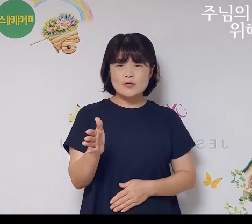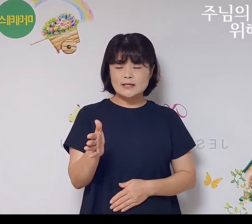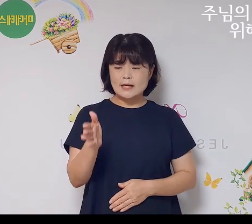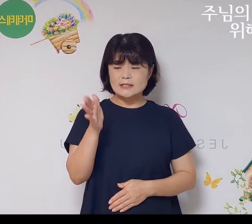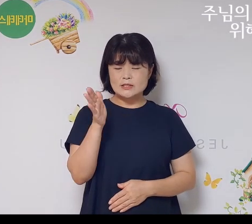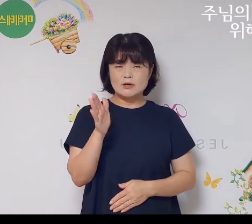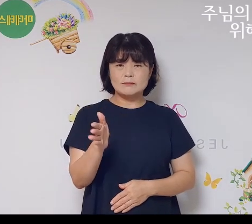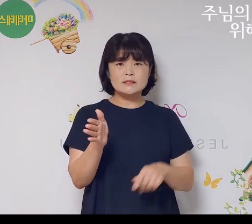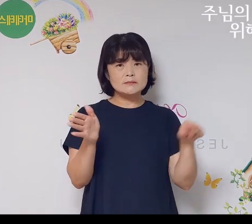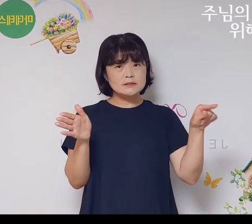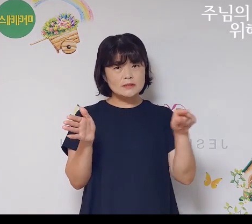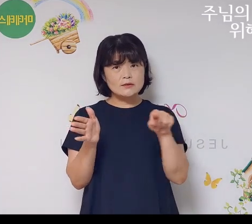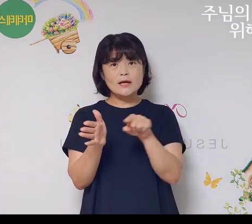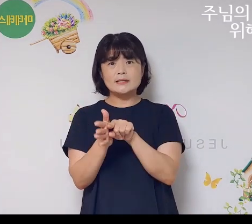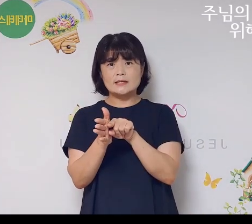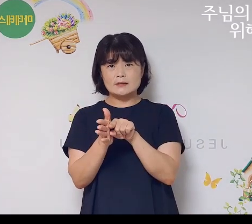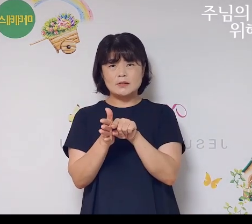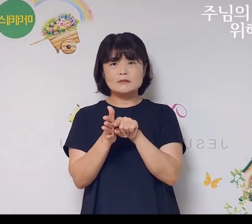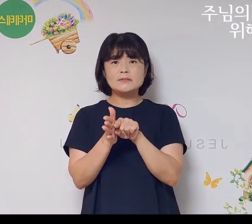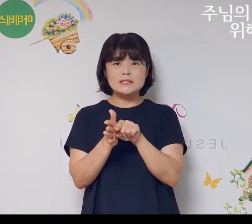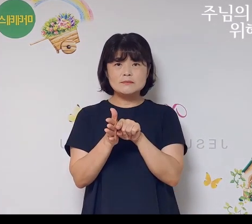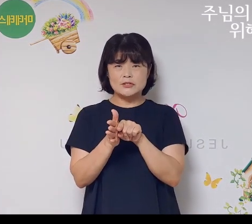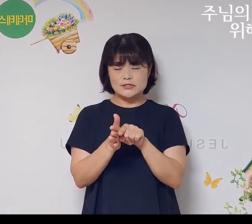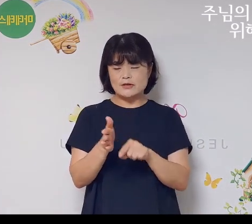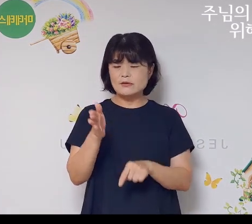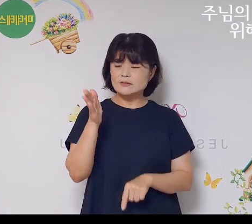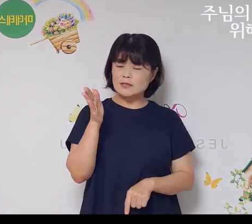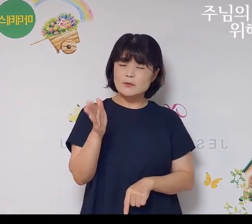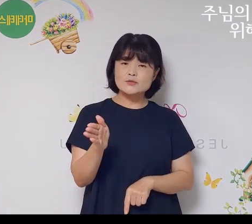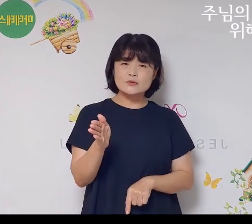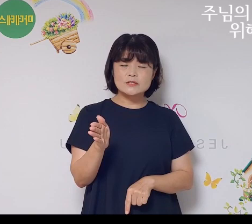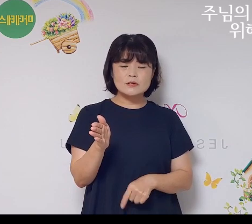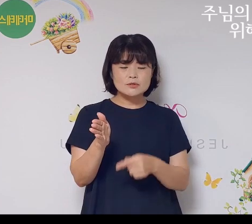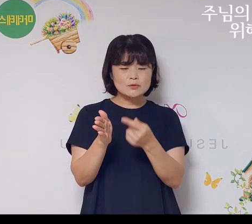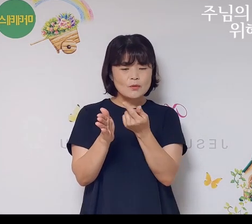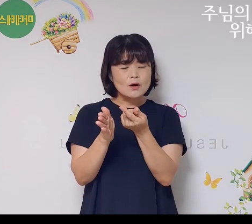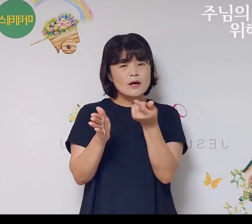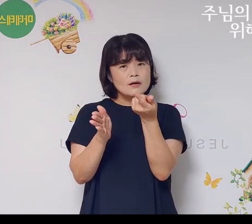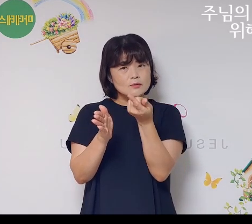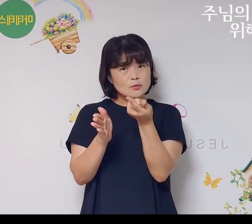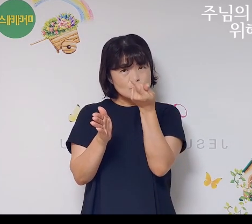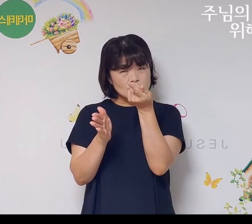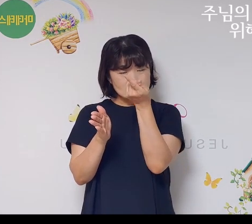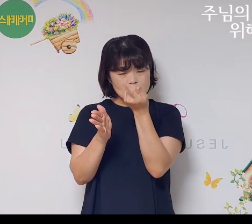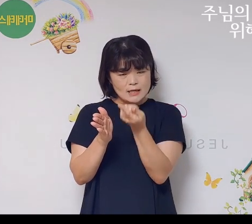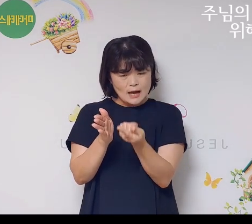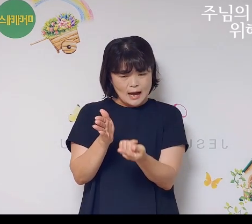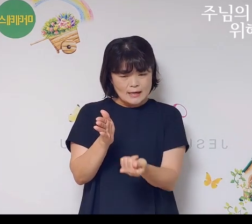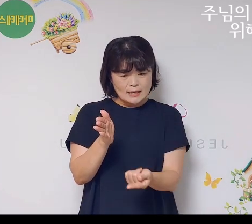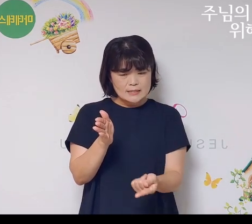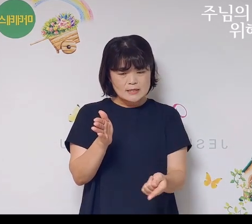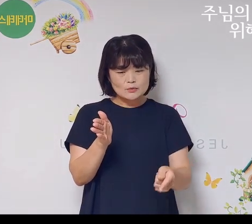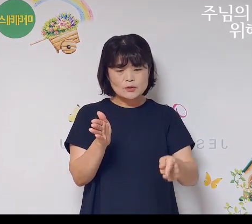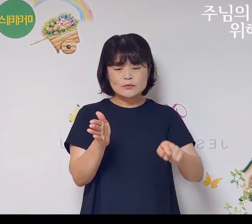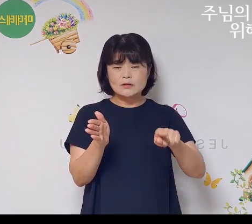수화 아시죠? 믿음은 이렇게 갖다 대면은 믿음이었어요. 네, 왼손을 세우시고 요 손을 아래에서 위로